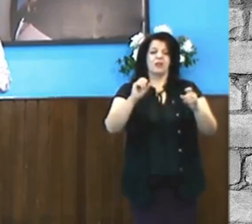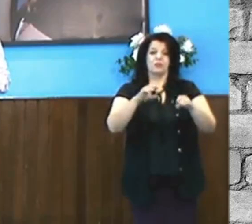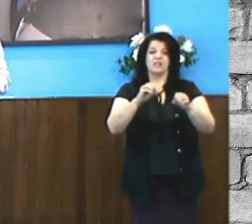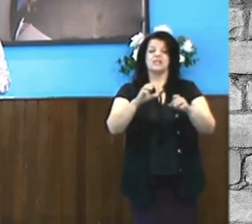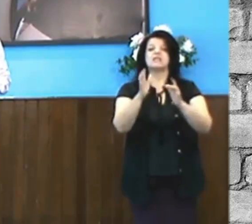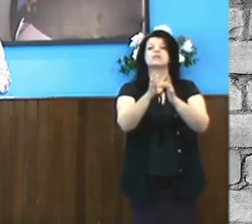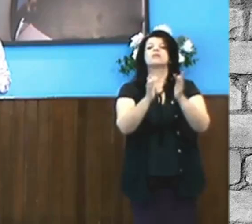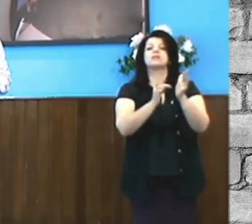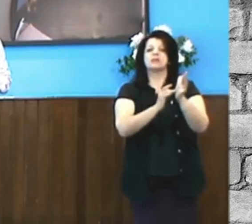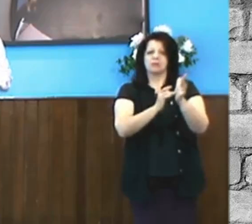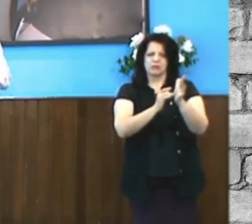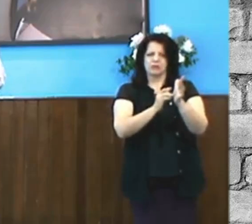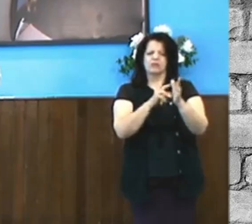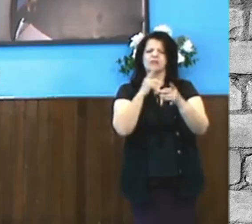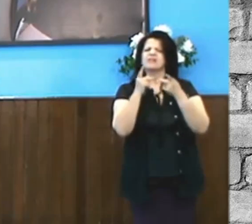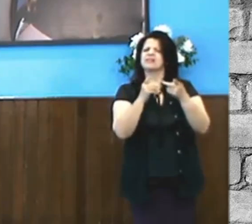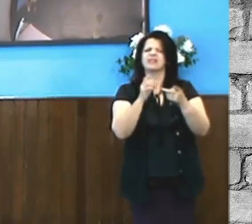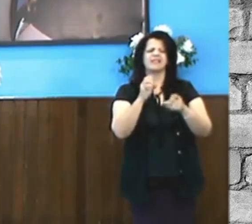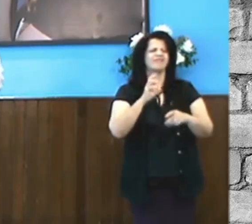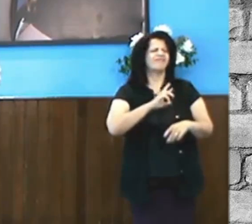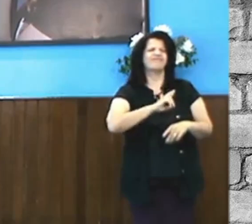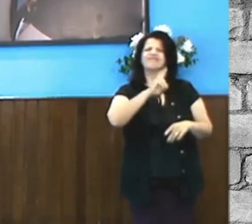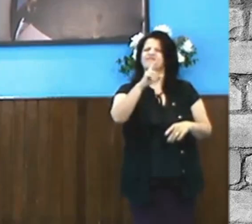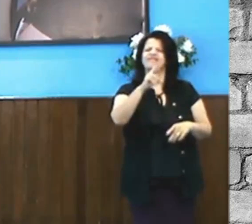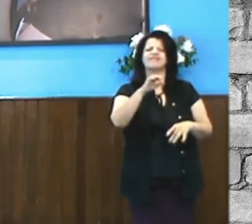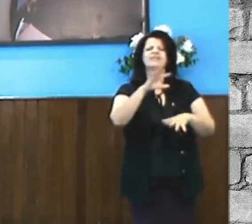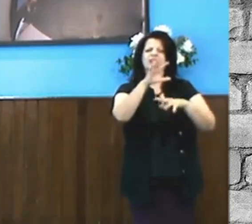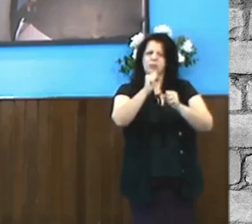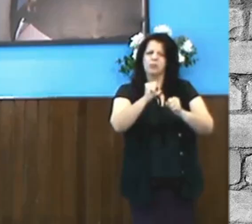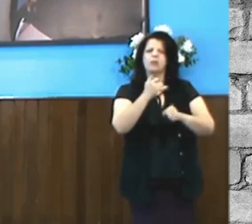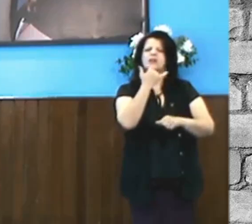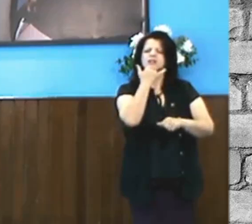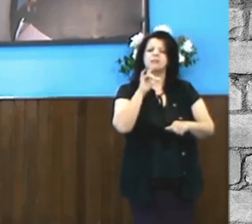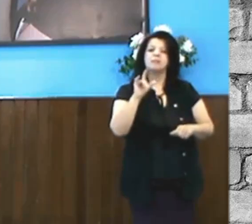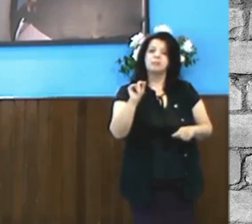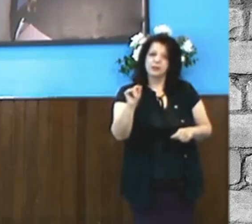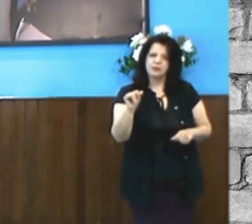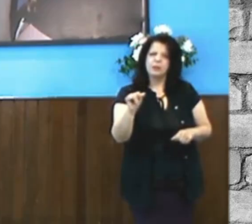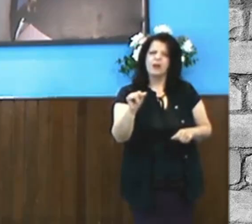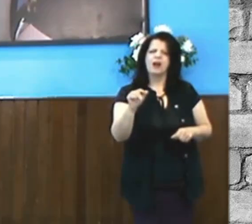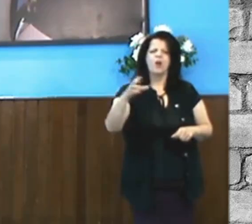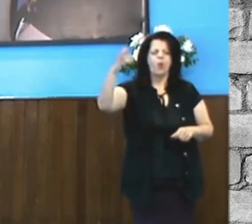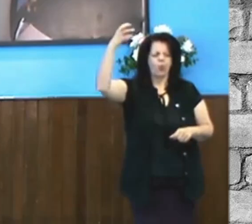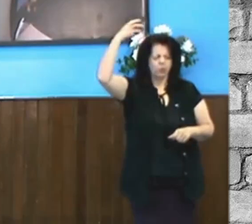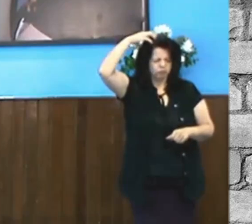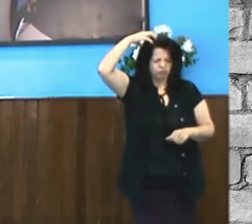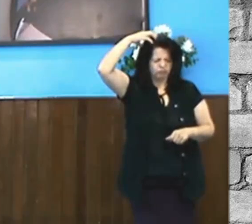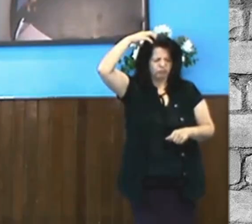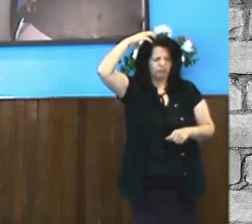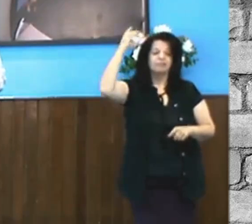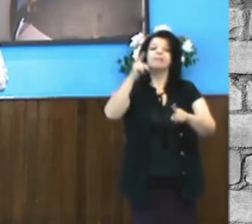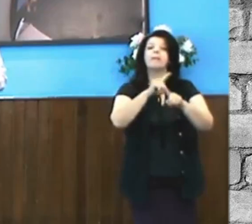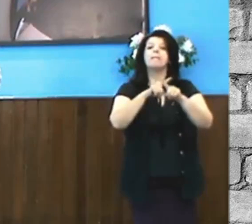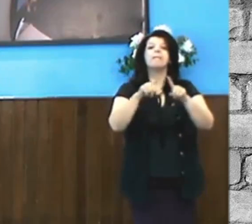o culpado, sem, por outro lado, ignorar a culpa do culpado. Deixa eu explicar